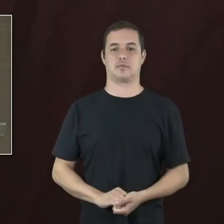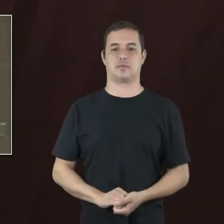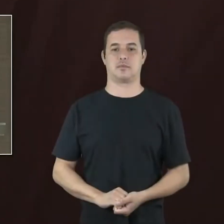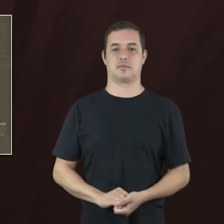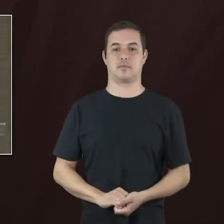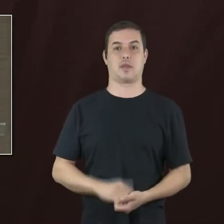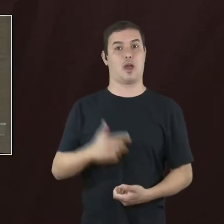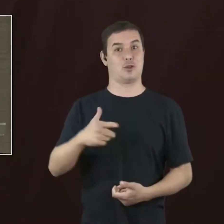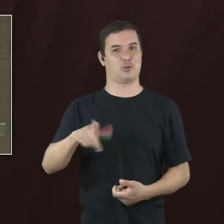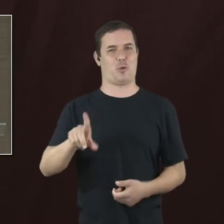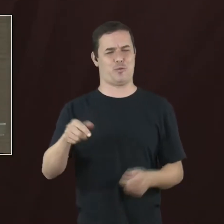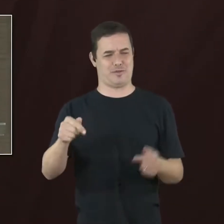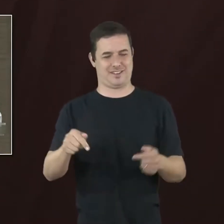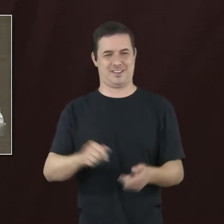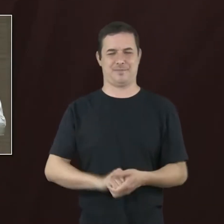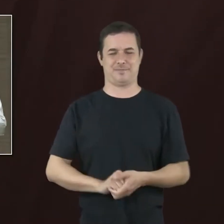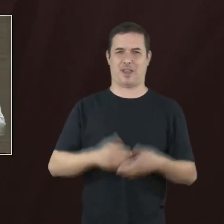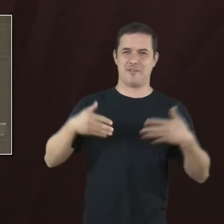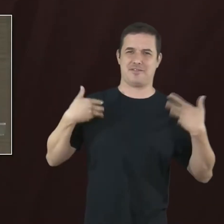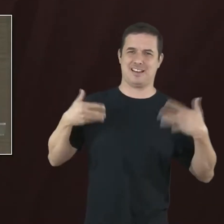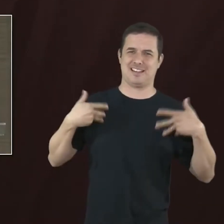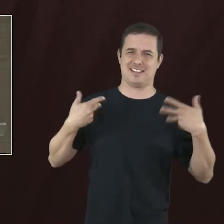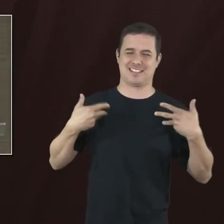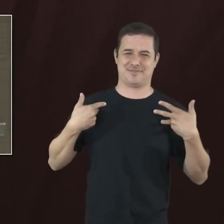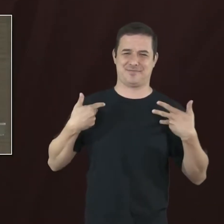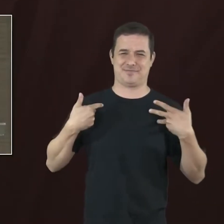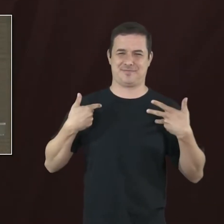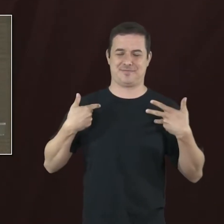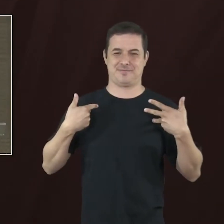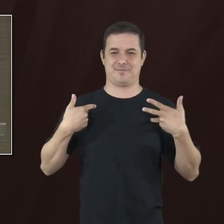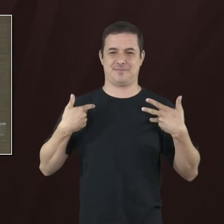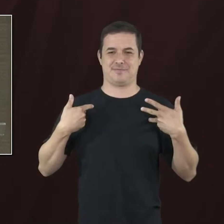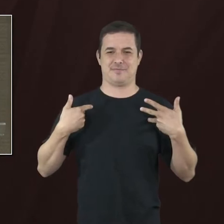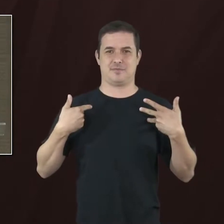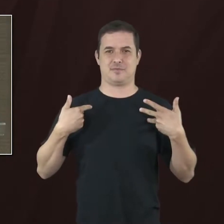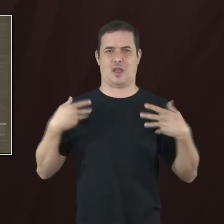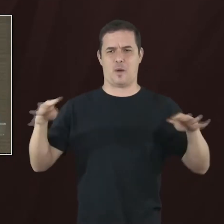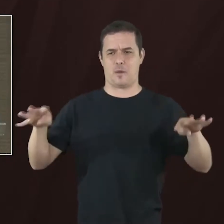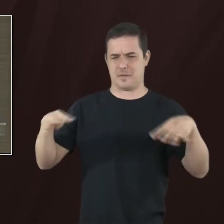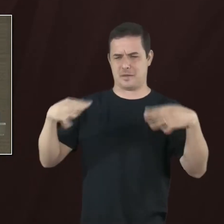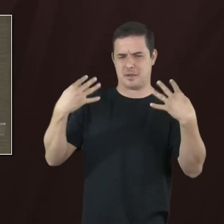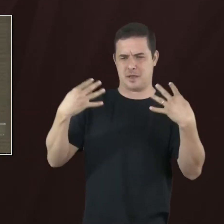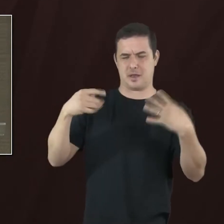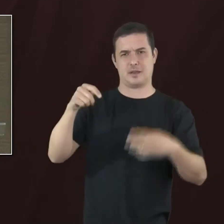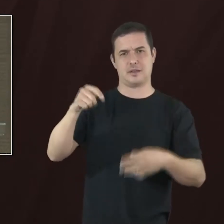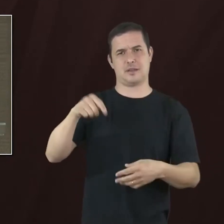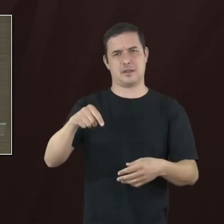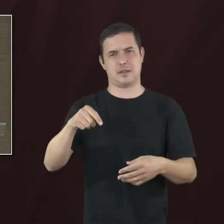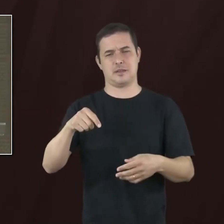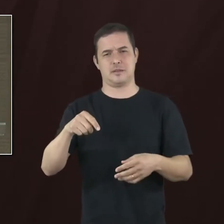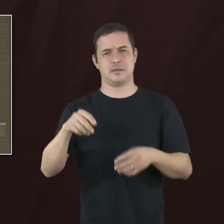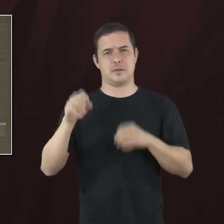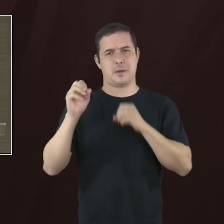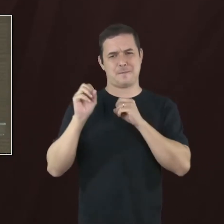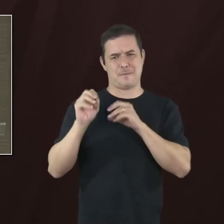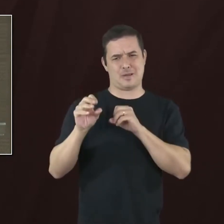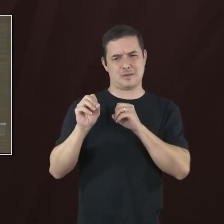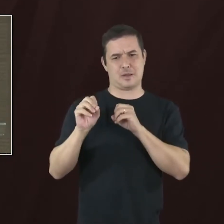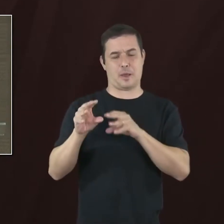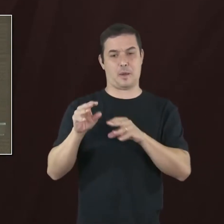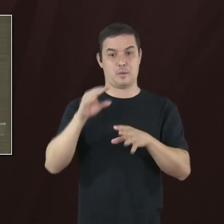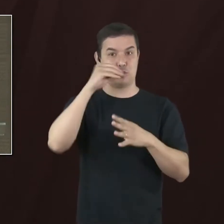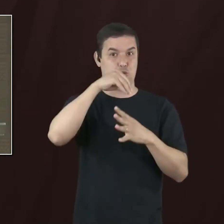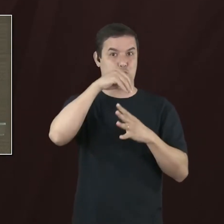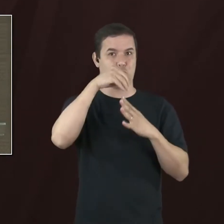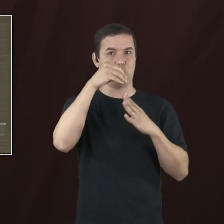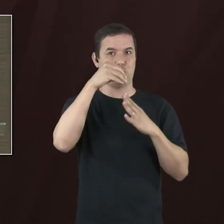Mais uma vez, com muita alegria, recebemos todos vocês para mais uma transmissão do Instituto Vida